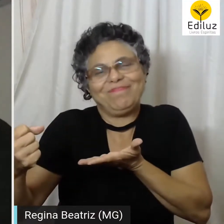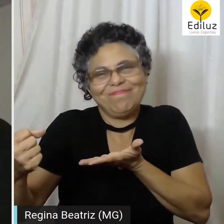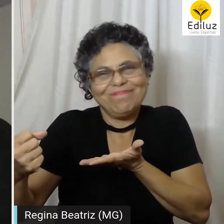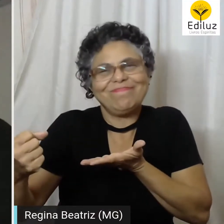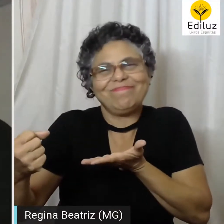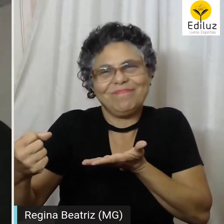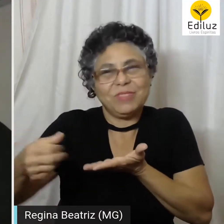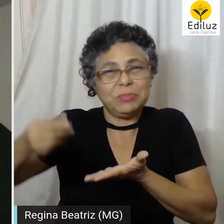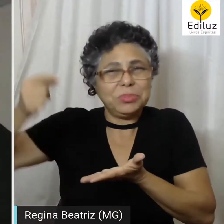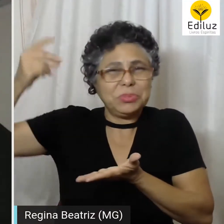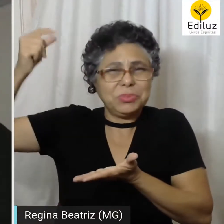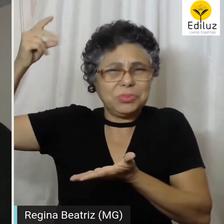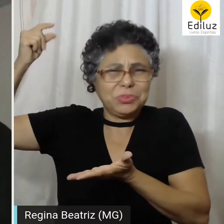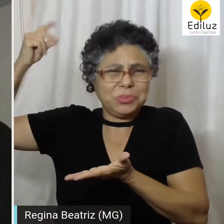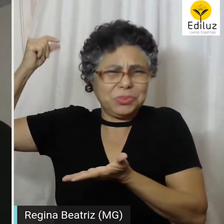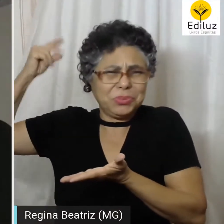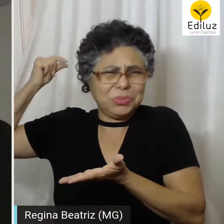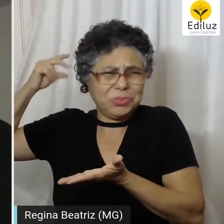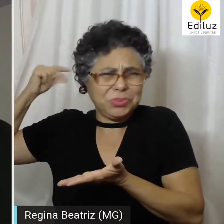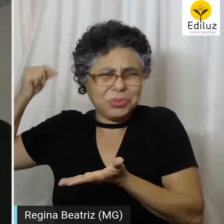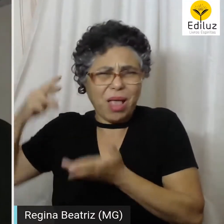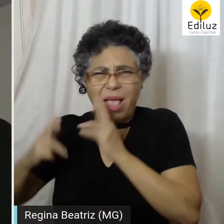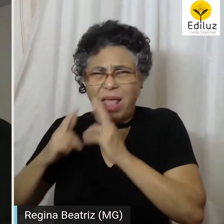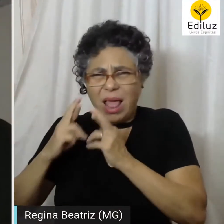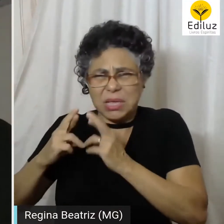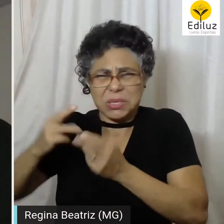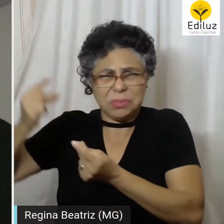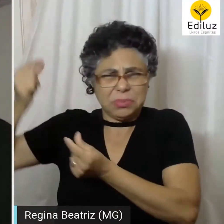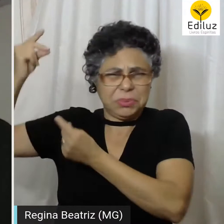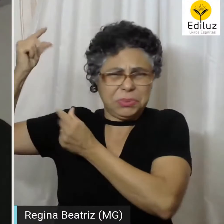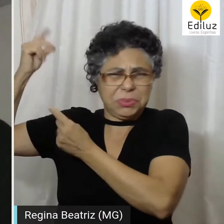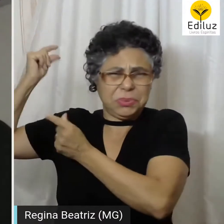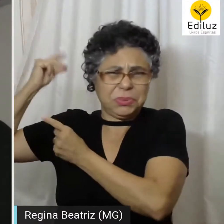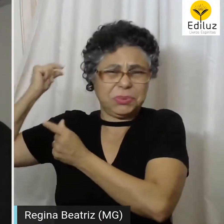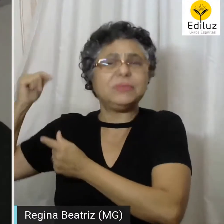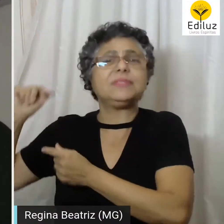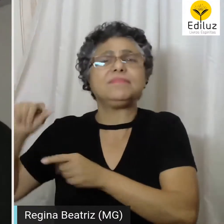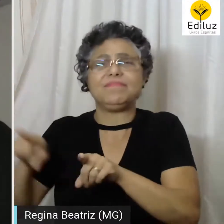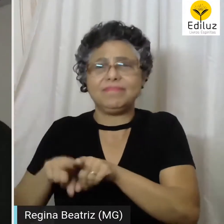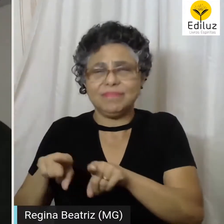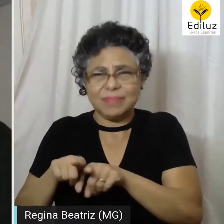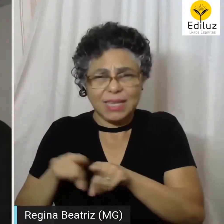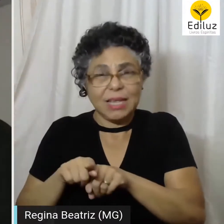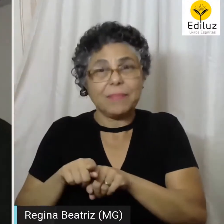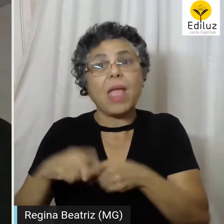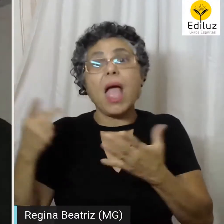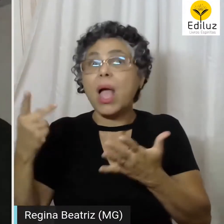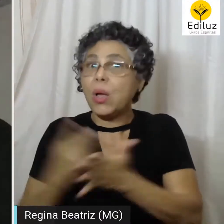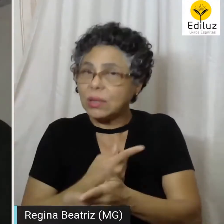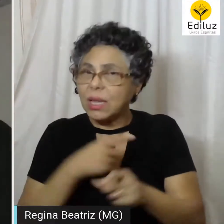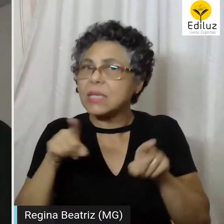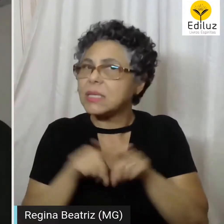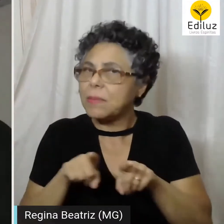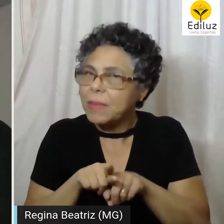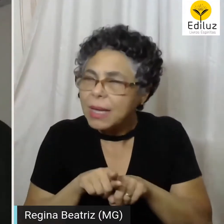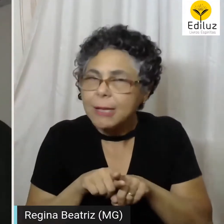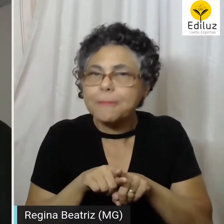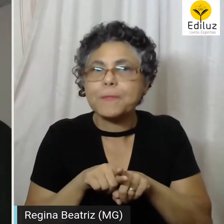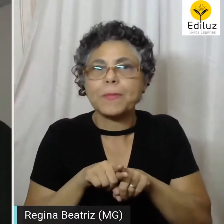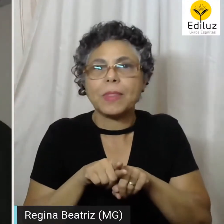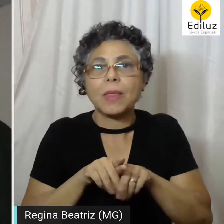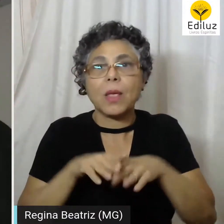dos efeitos de relações anteriores. Elas acontecem também quando